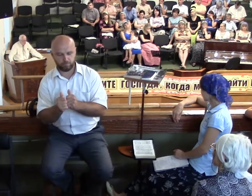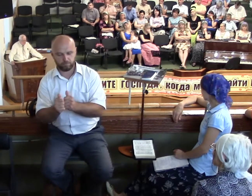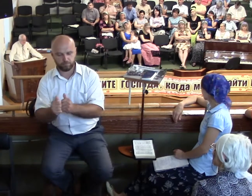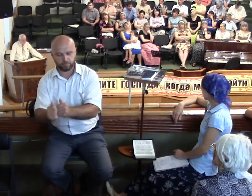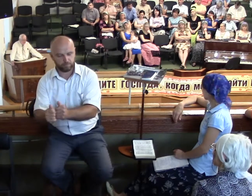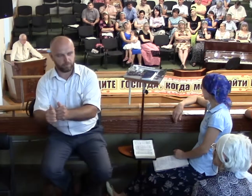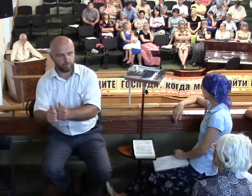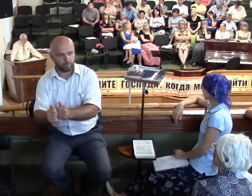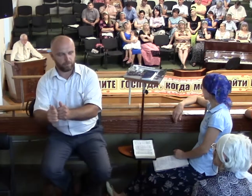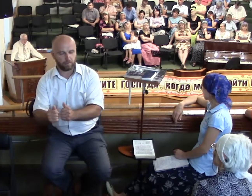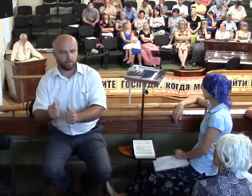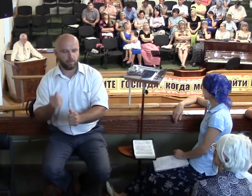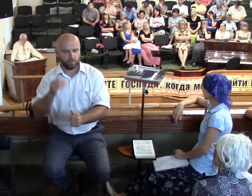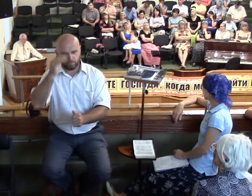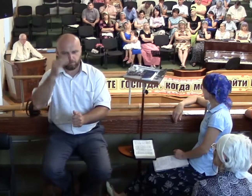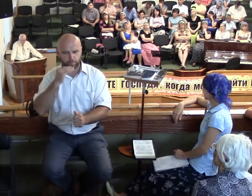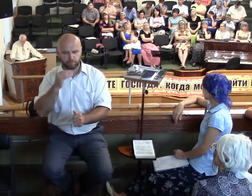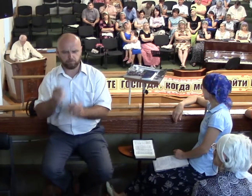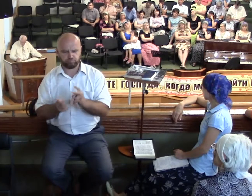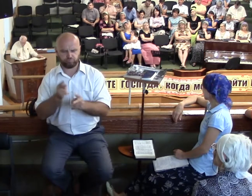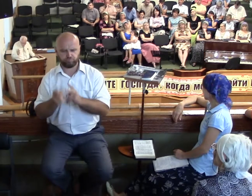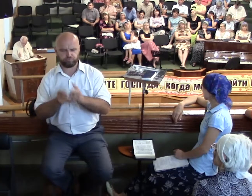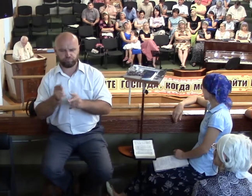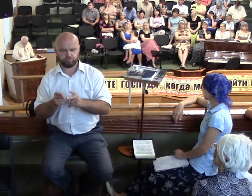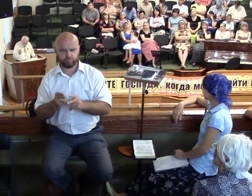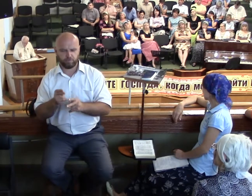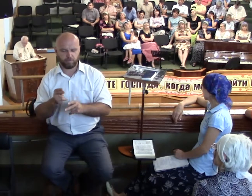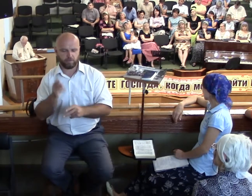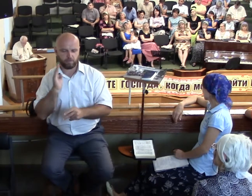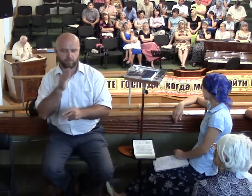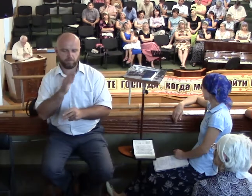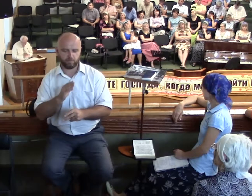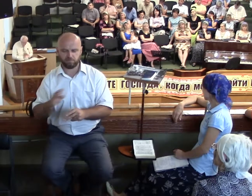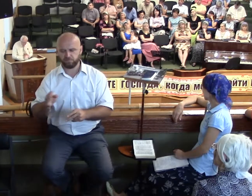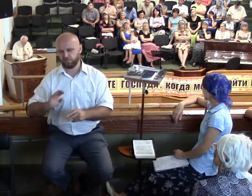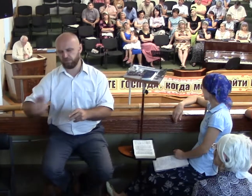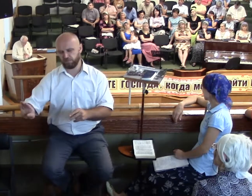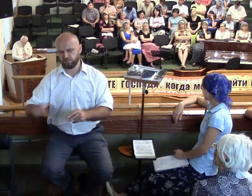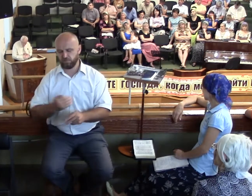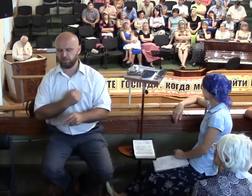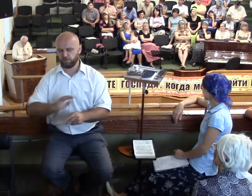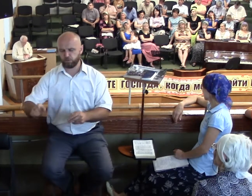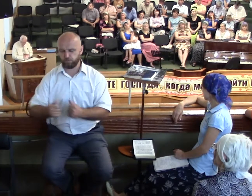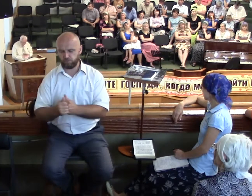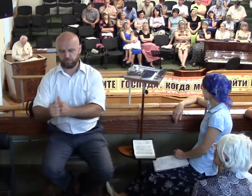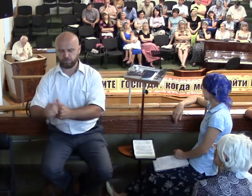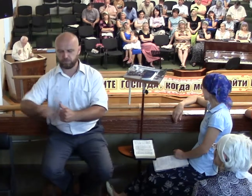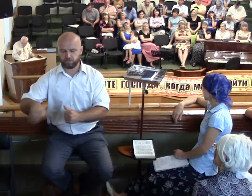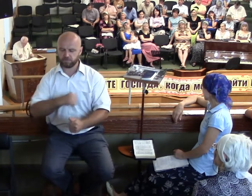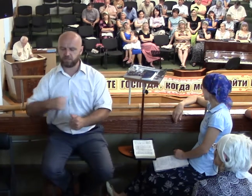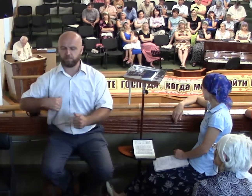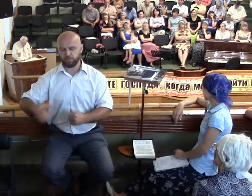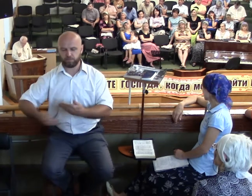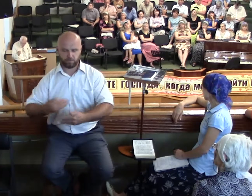практическое освящение – это процесс, друзья. И в этом процессе участвует 1 Петра, 1 глава,